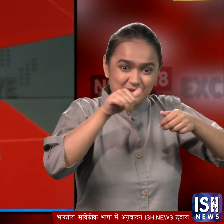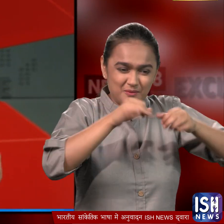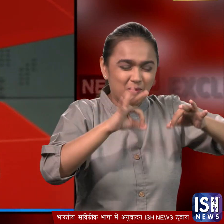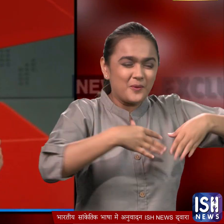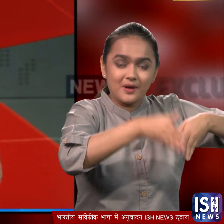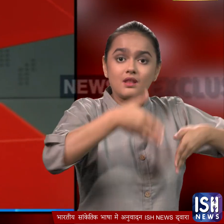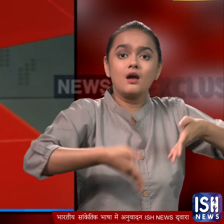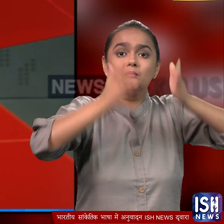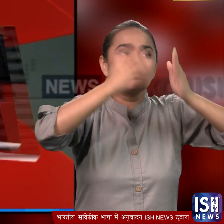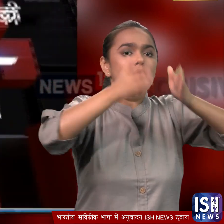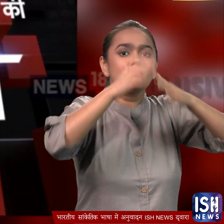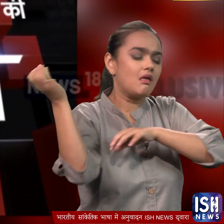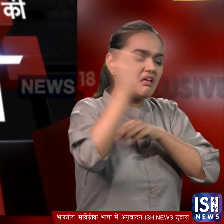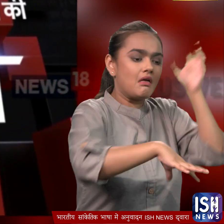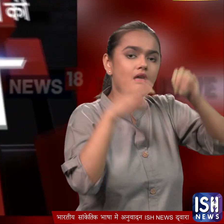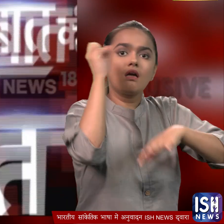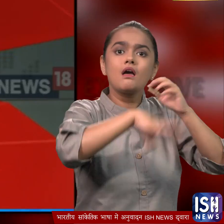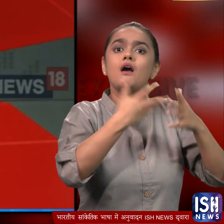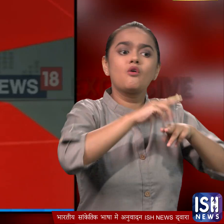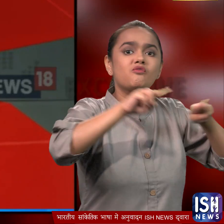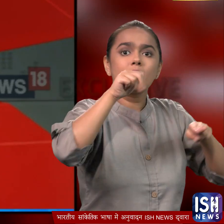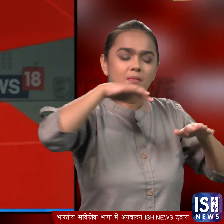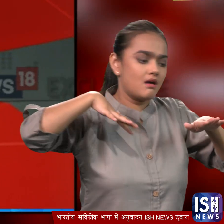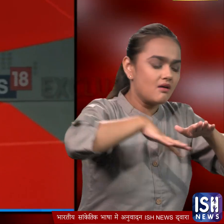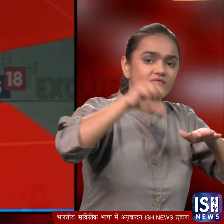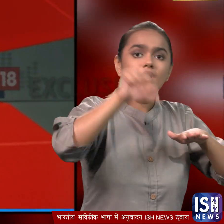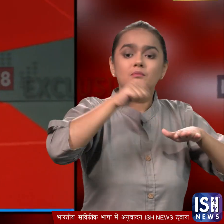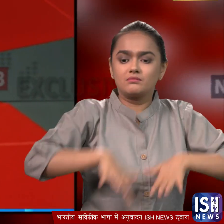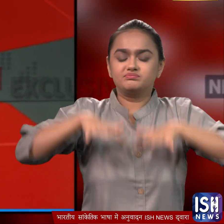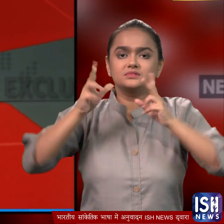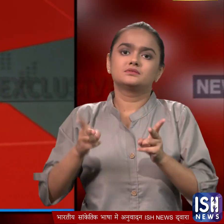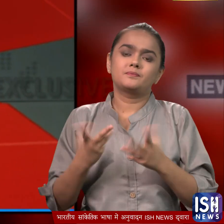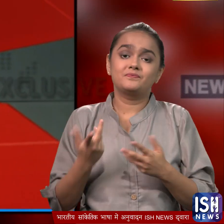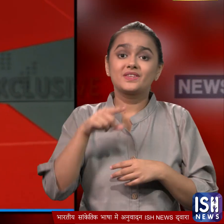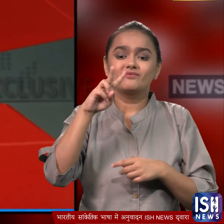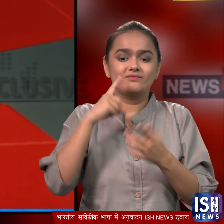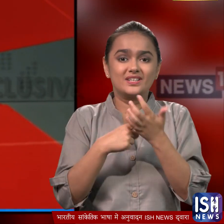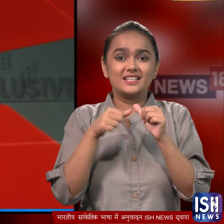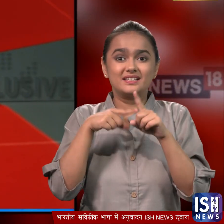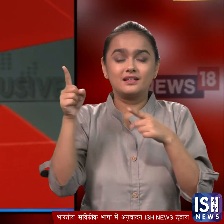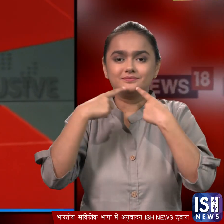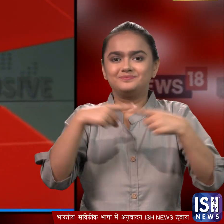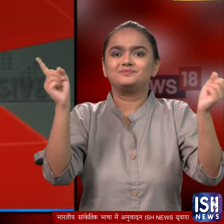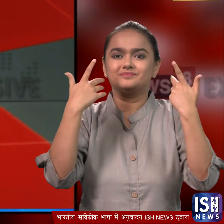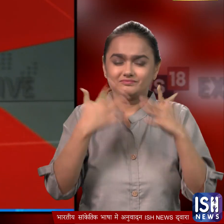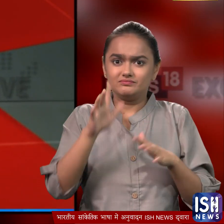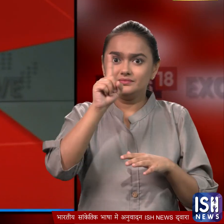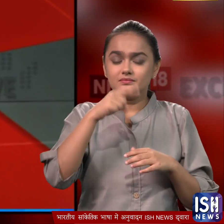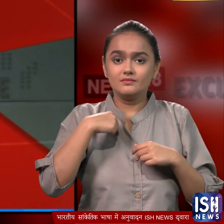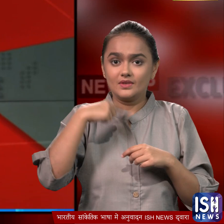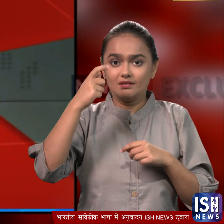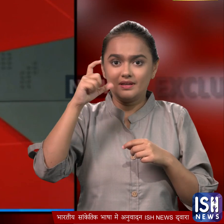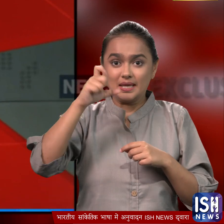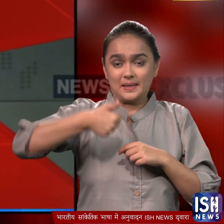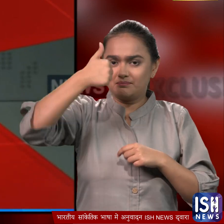पानी गलियों और सड़कों पर भर रहा। T20 फॉर्मेट की कप्तानी छोड़ने के ऐलान के बाद विराट कोहली के इस फैसले से जुड़ी एक चौंकाने वाली